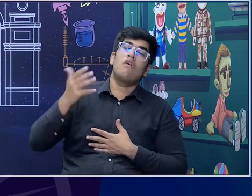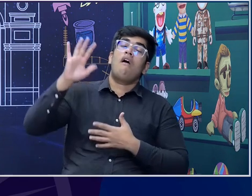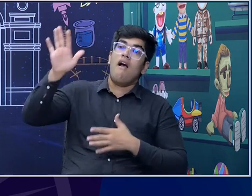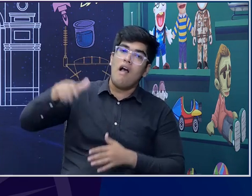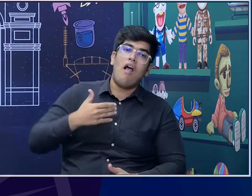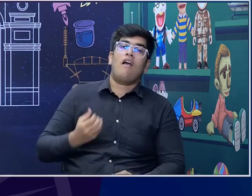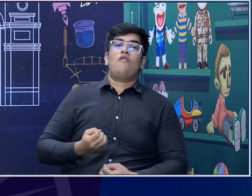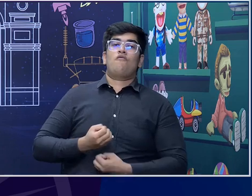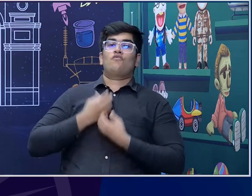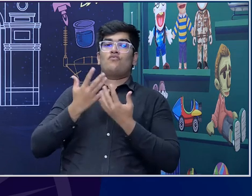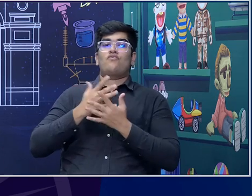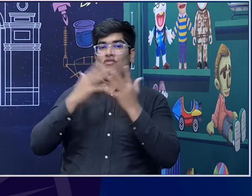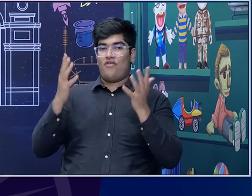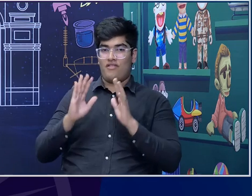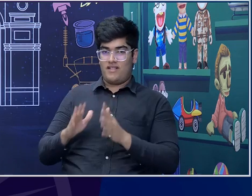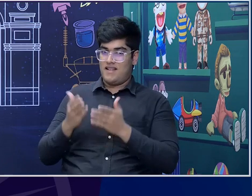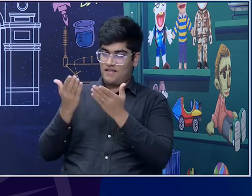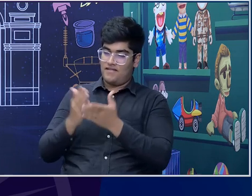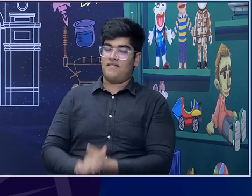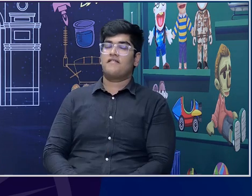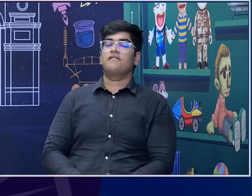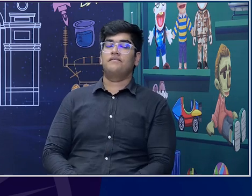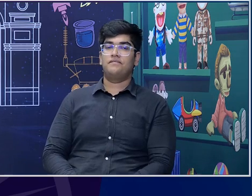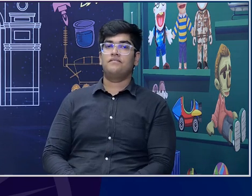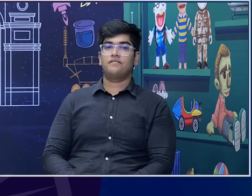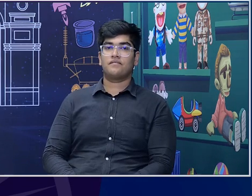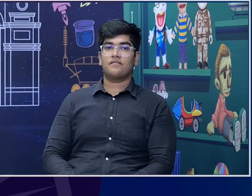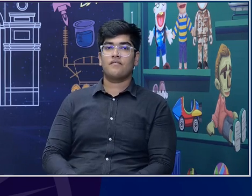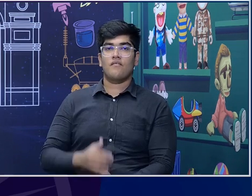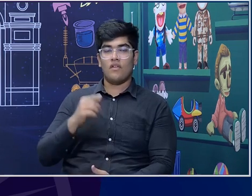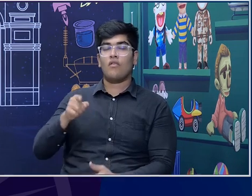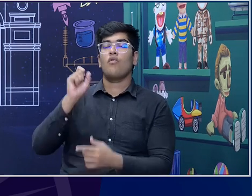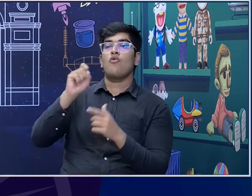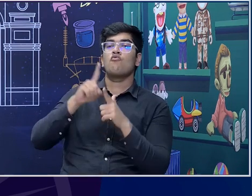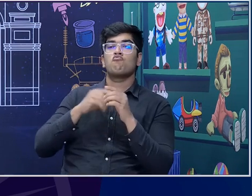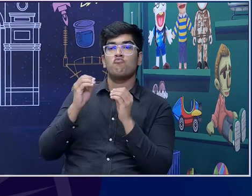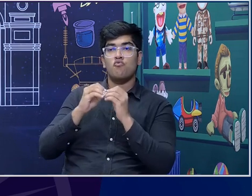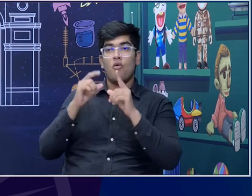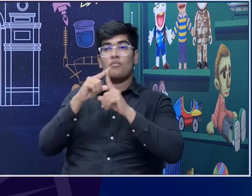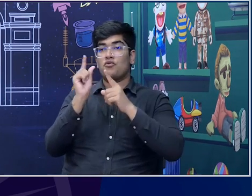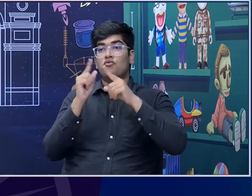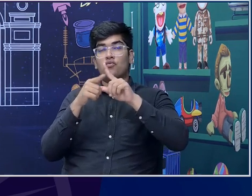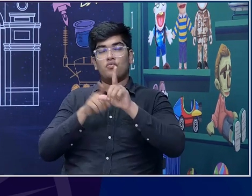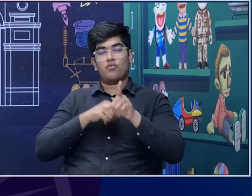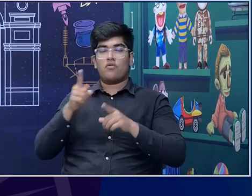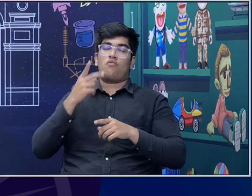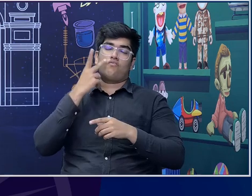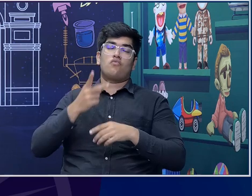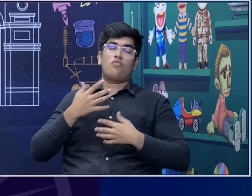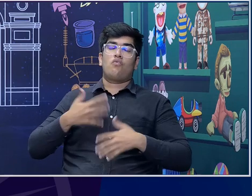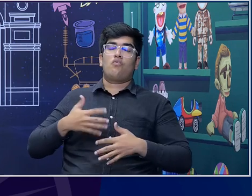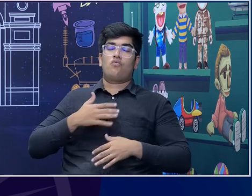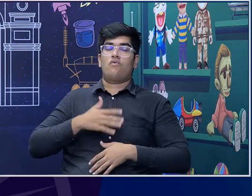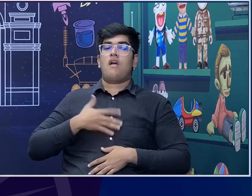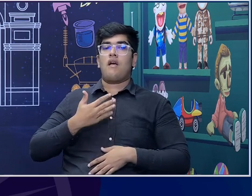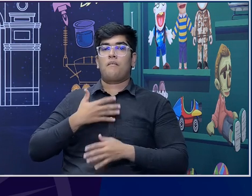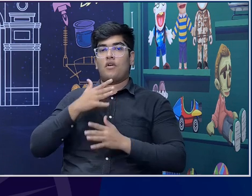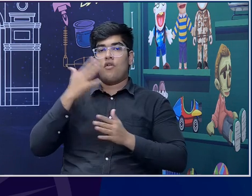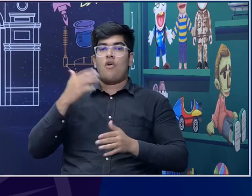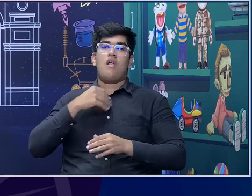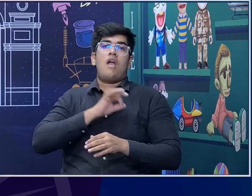नौकरी है जिस तरकी कि वो ड्यूटी निभाते हैं उन्हें बहुत अच्छा लगता है इसलिए वो कहते हैं कि मुझे तो ना अपनी ये नौकरी